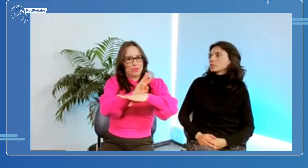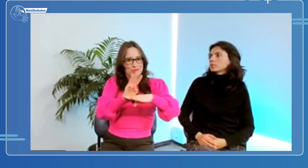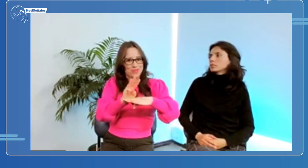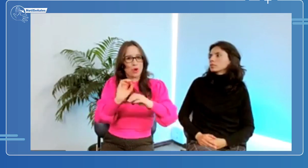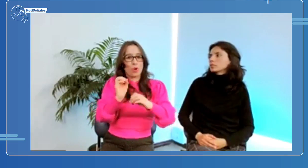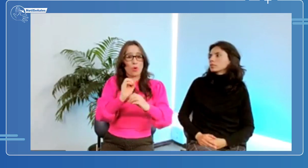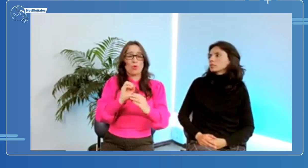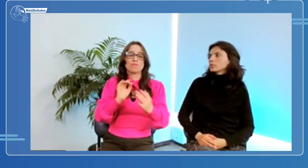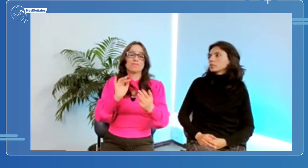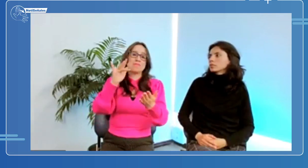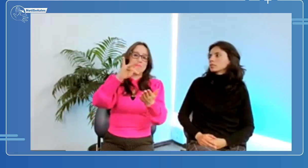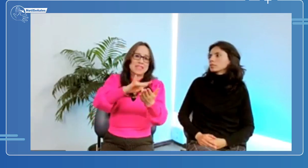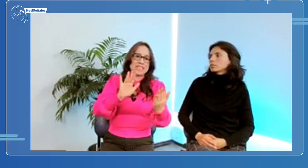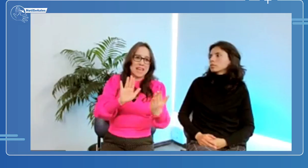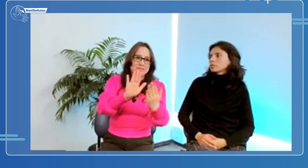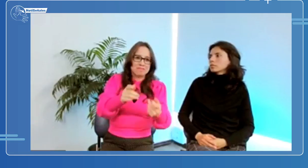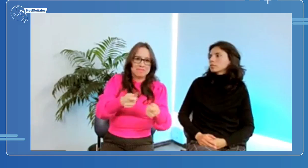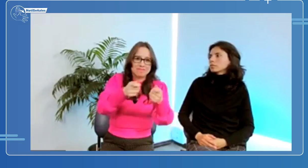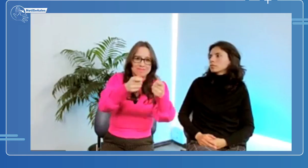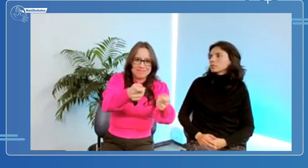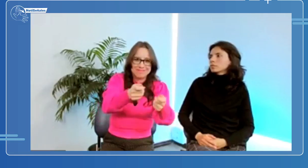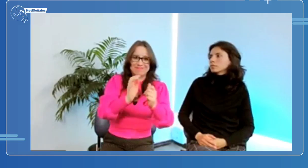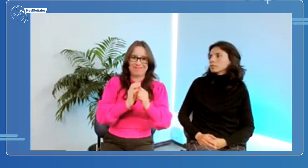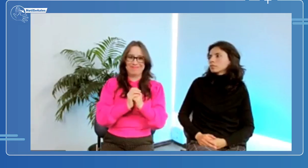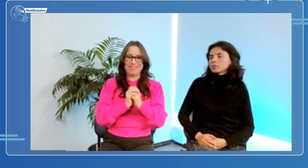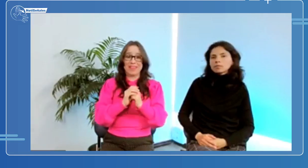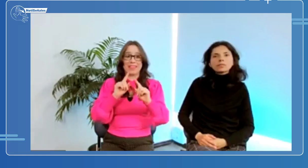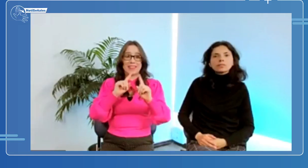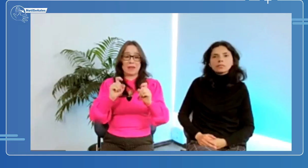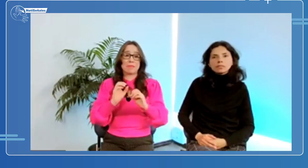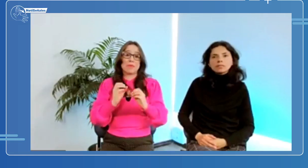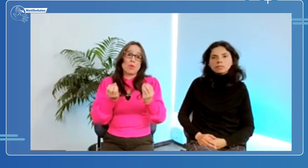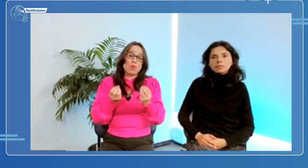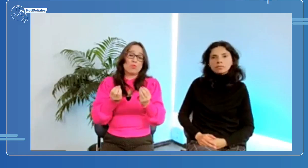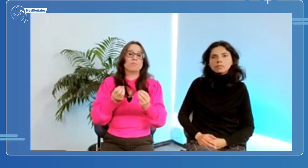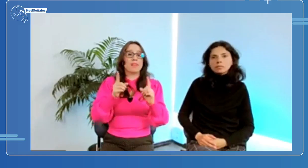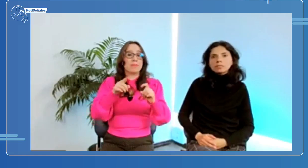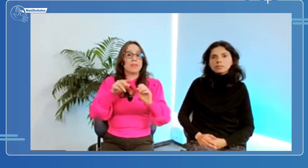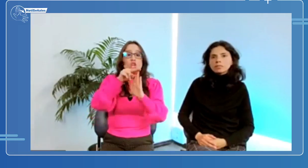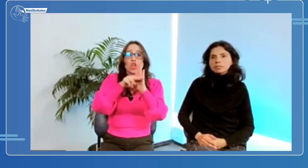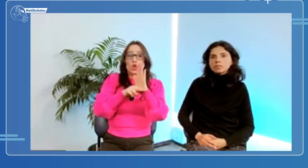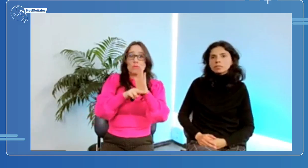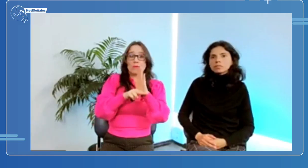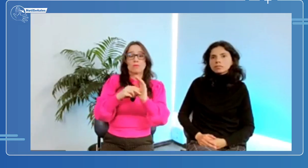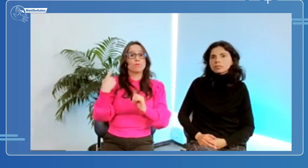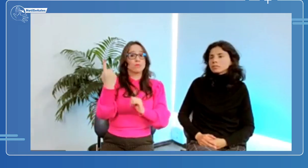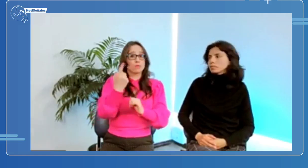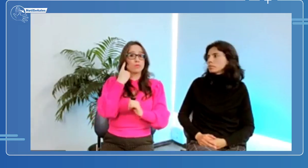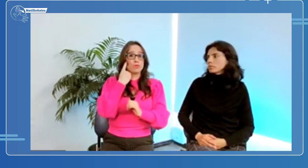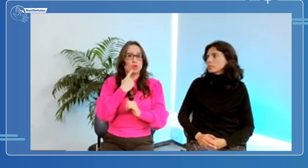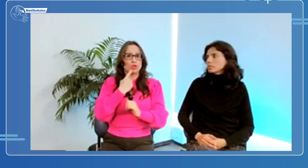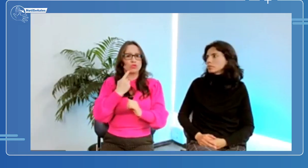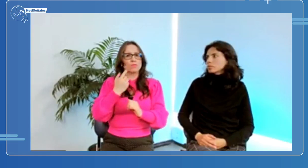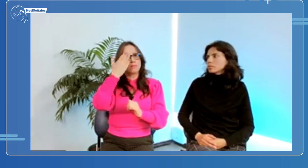¿sí? También manifestamos el trámite si se puede hacer virtual o si requiere una carta